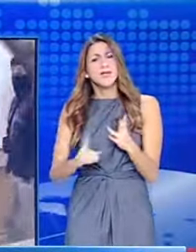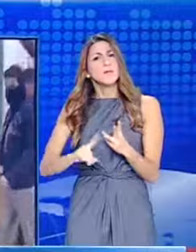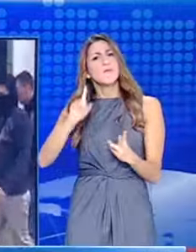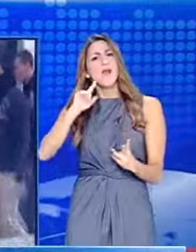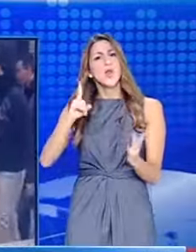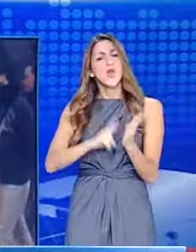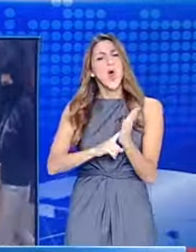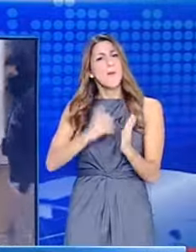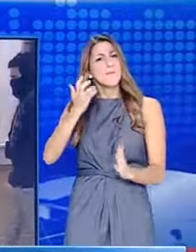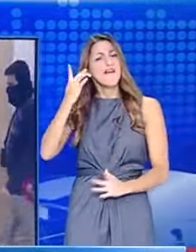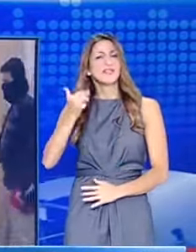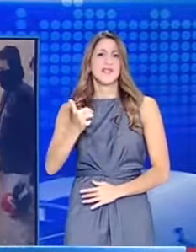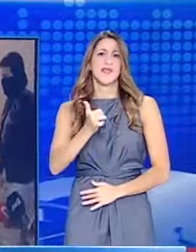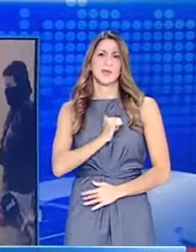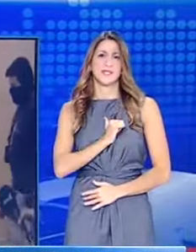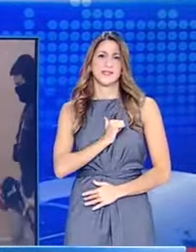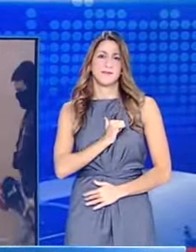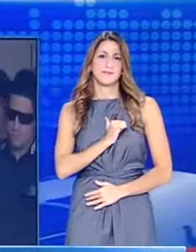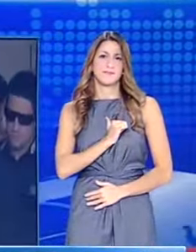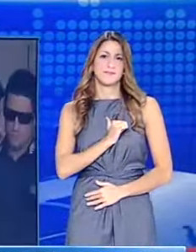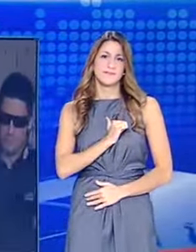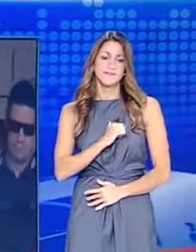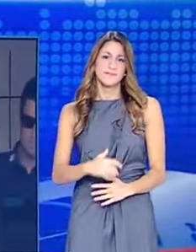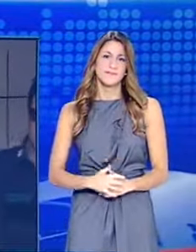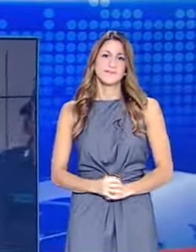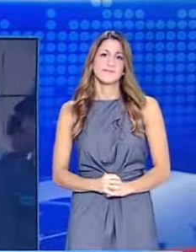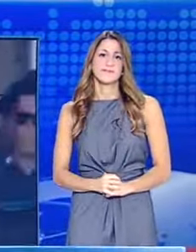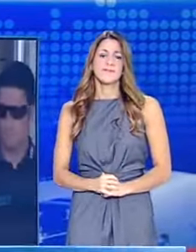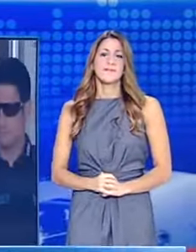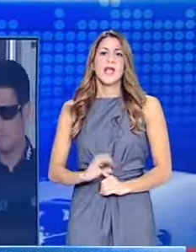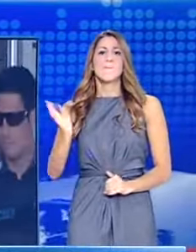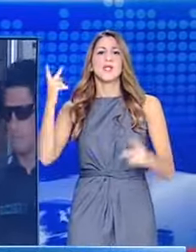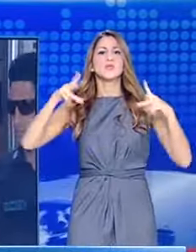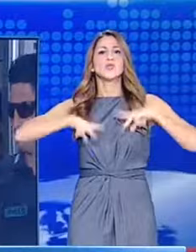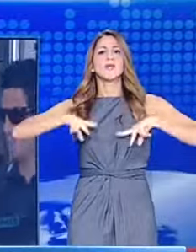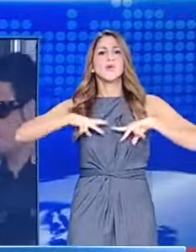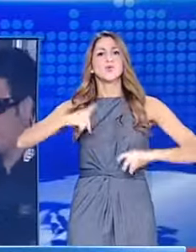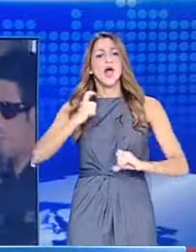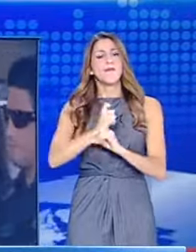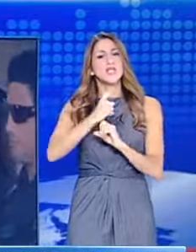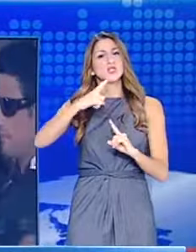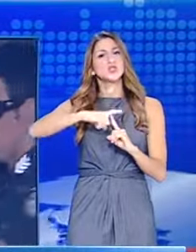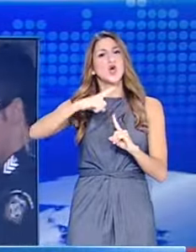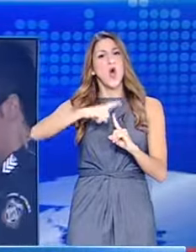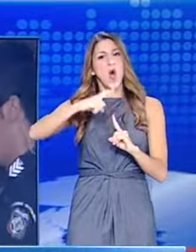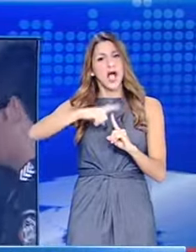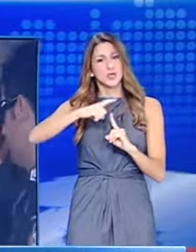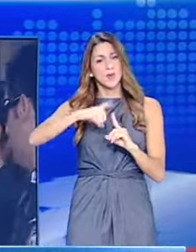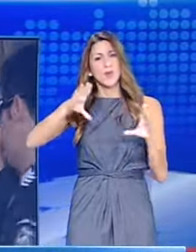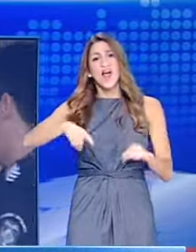περί πνευματικής ιδιοκτησίας ένοχοι για όλες τις κατηγορίες κρίθηκαν ο άκης τσοχατζόπουλος η βίκη σταμάτη και άλλοι